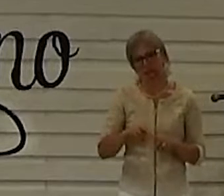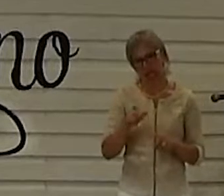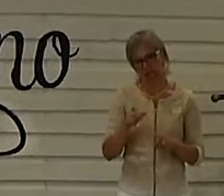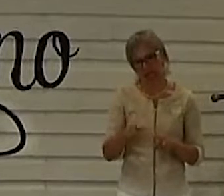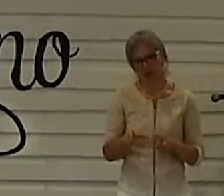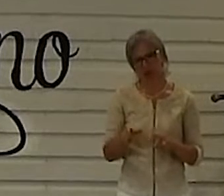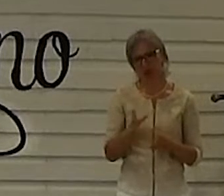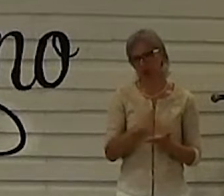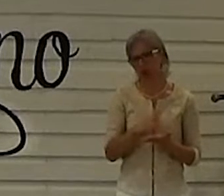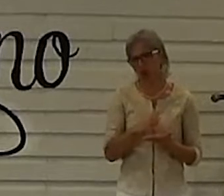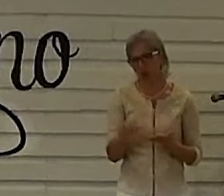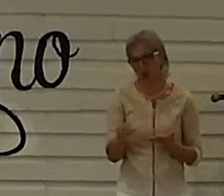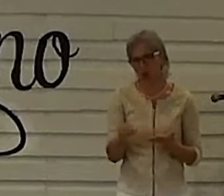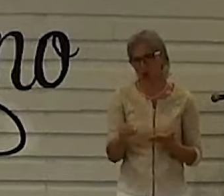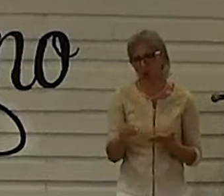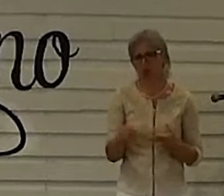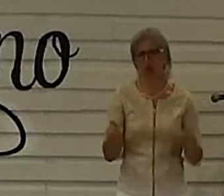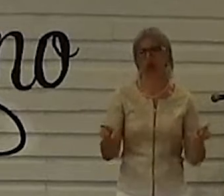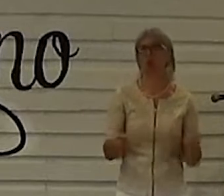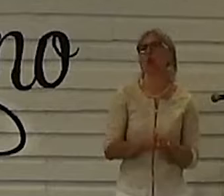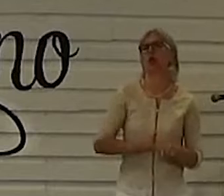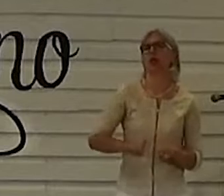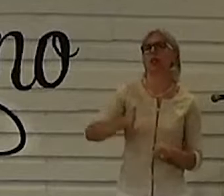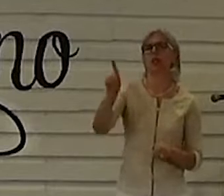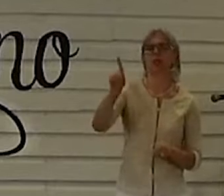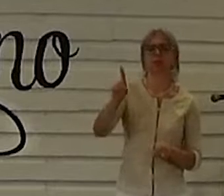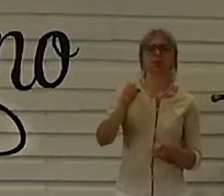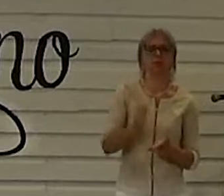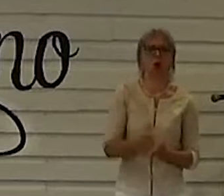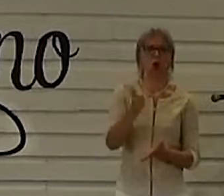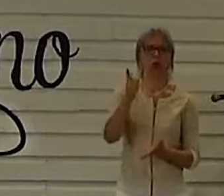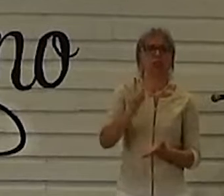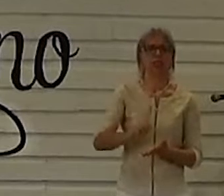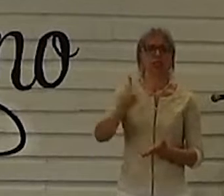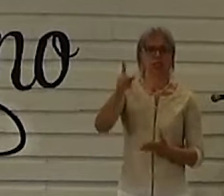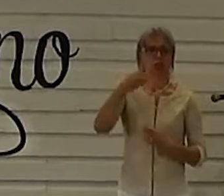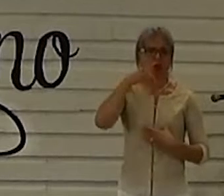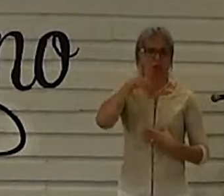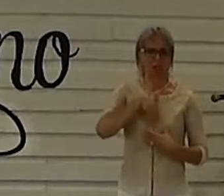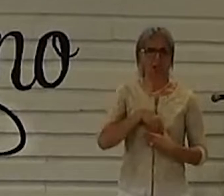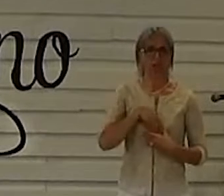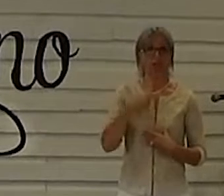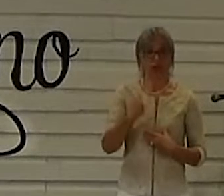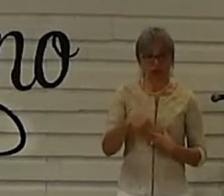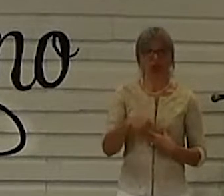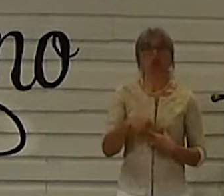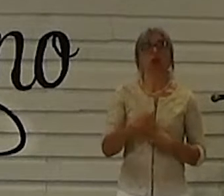esperienze, anche ex atei, che lo hanno anche insegnato,